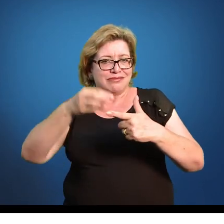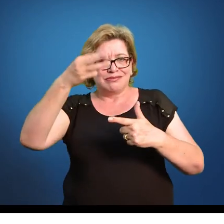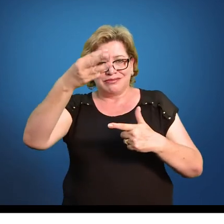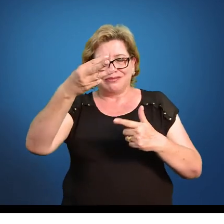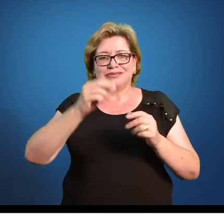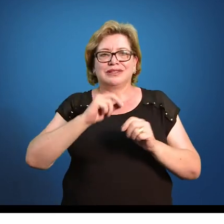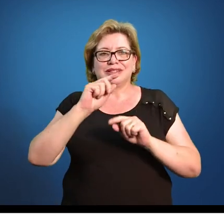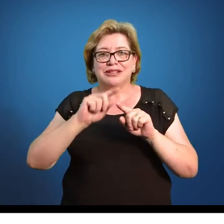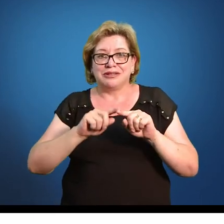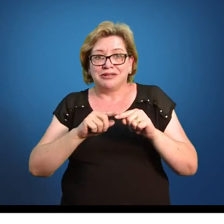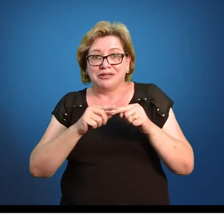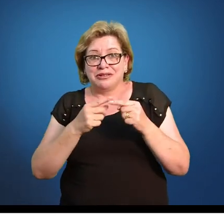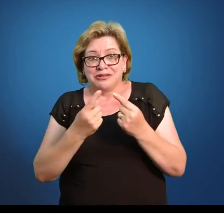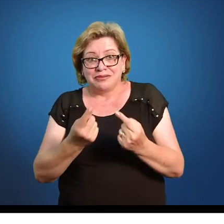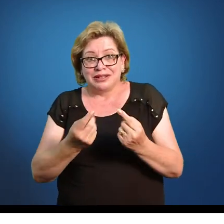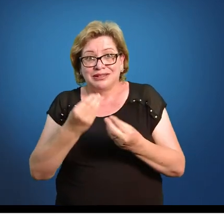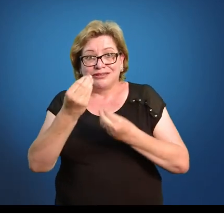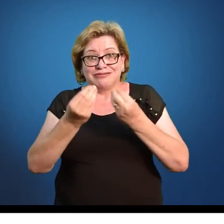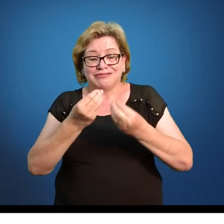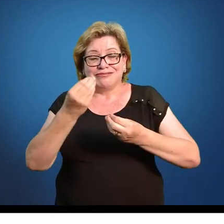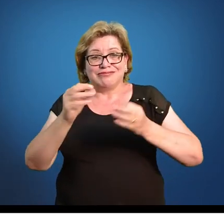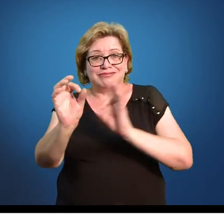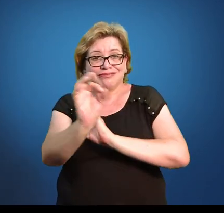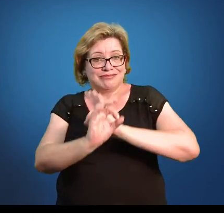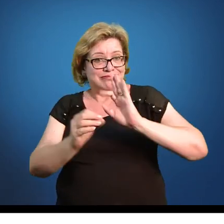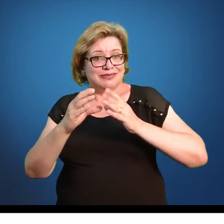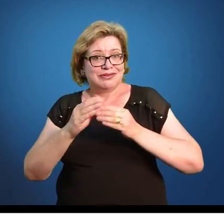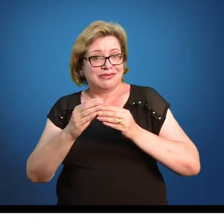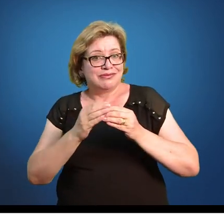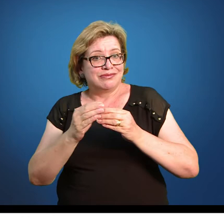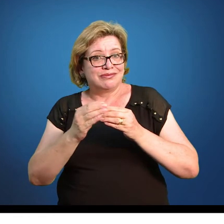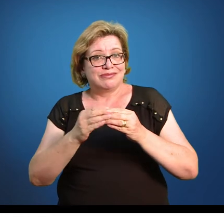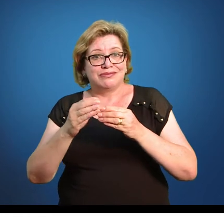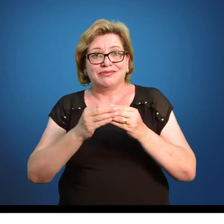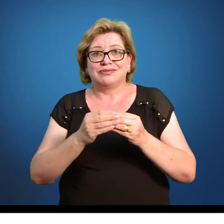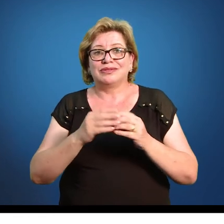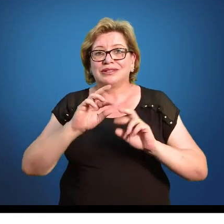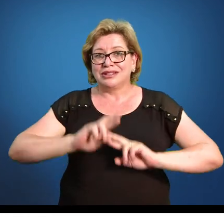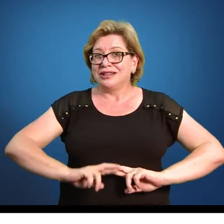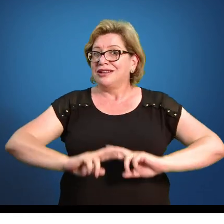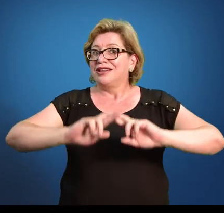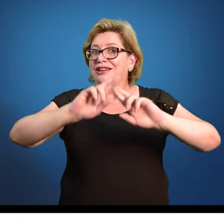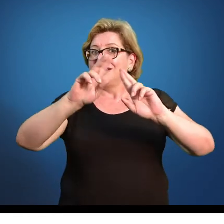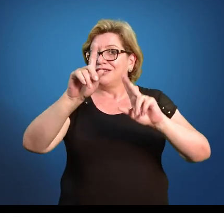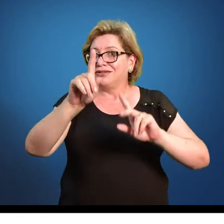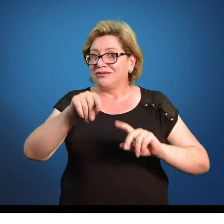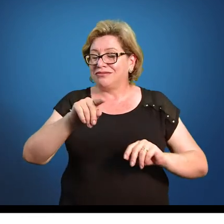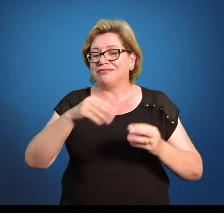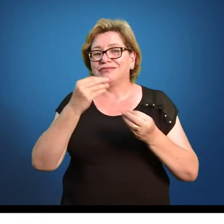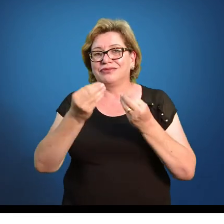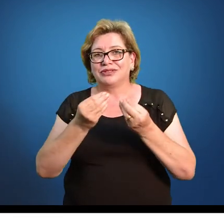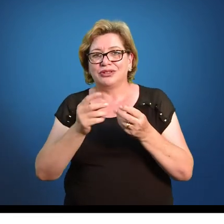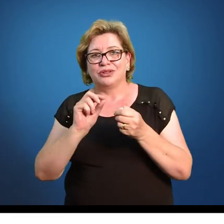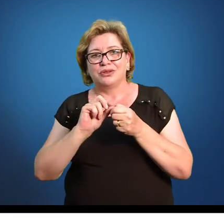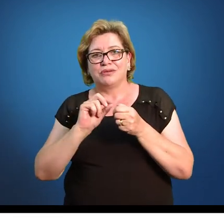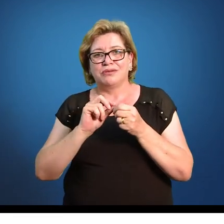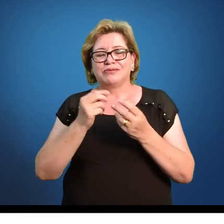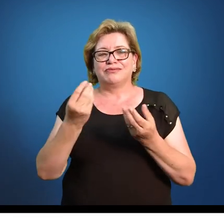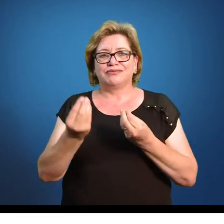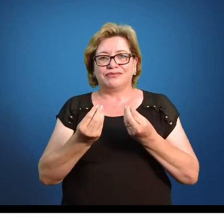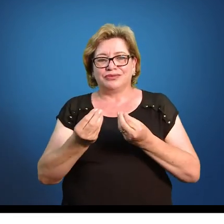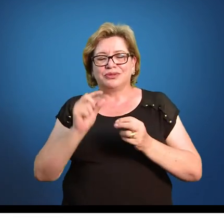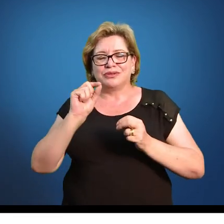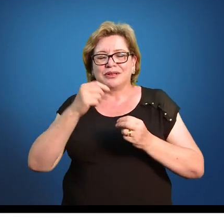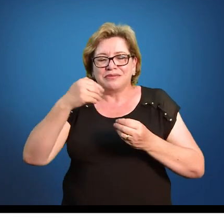não, né? A direção do concurso resolveu pontuar cada etapa de maneira diferente, né? De acordo com aquilo que ele achava